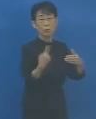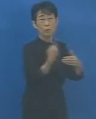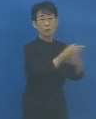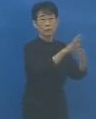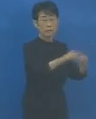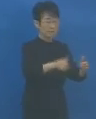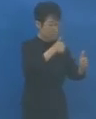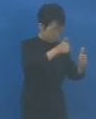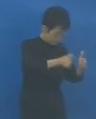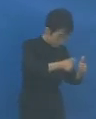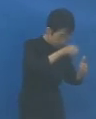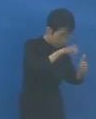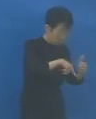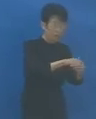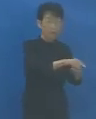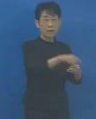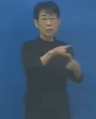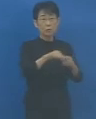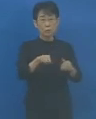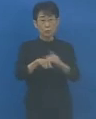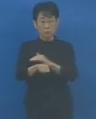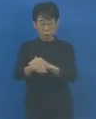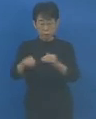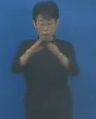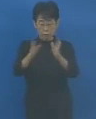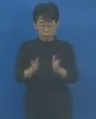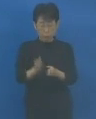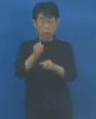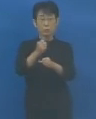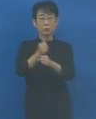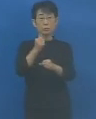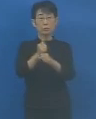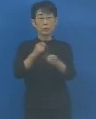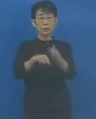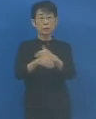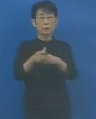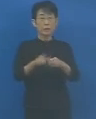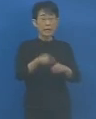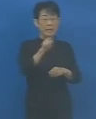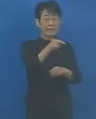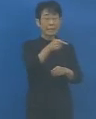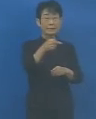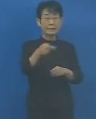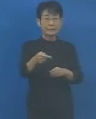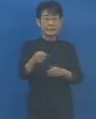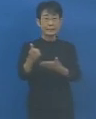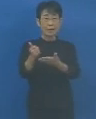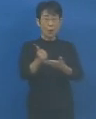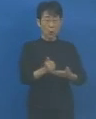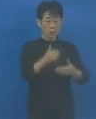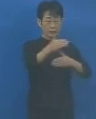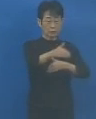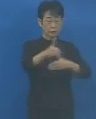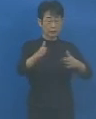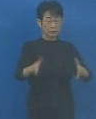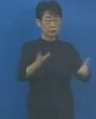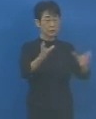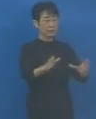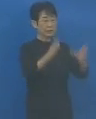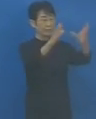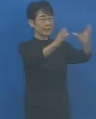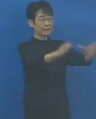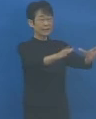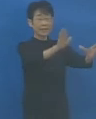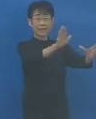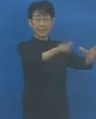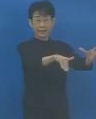この言われについてですね、第一調節室に展示されていたところでも十分に